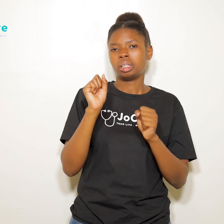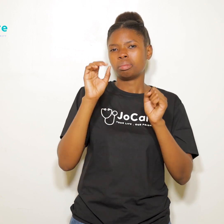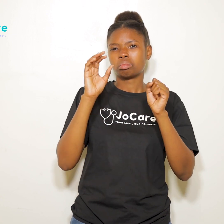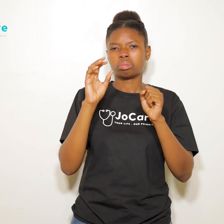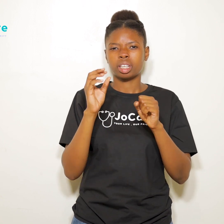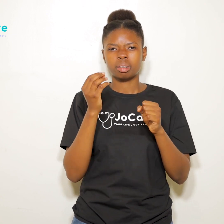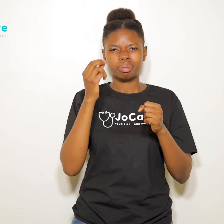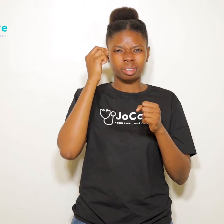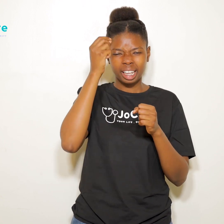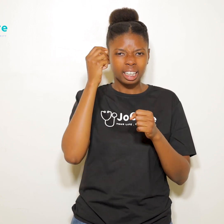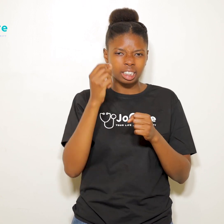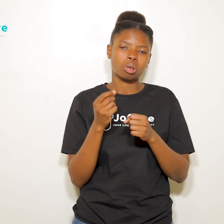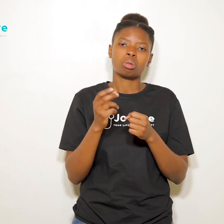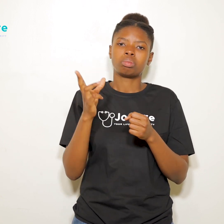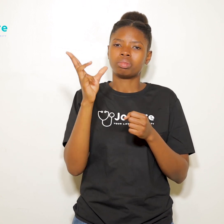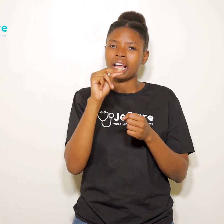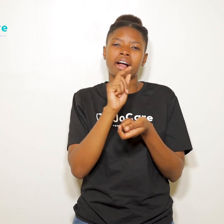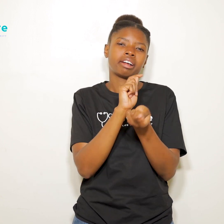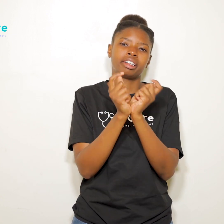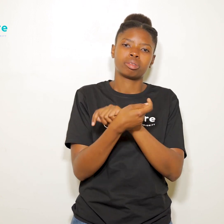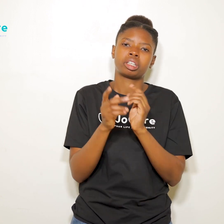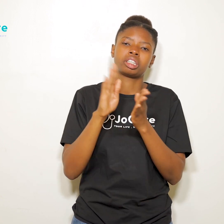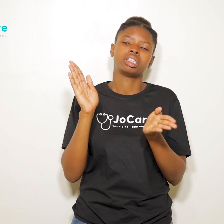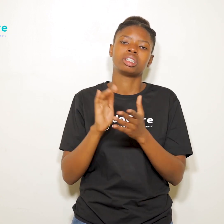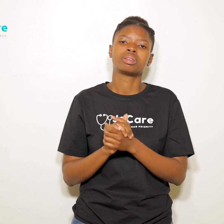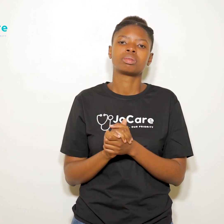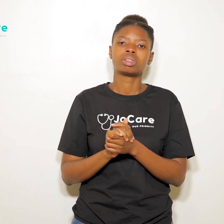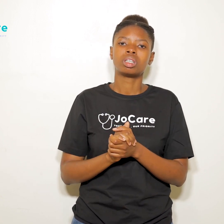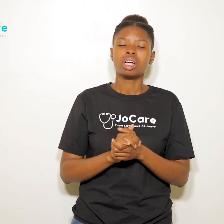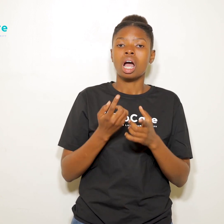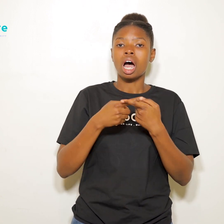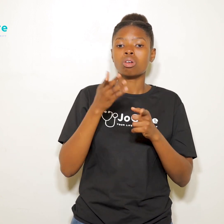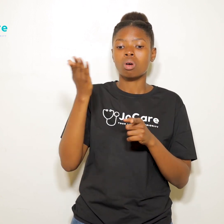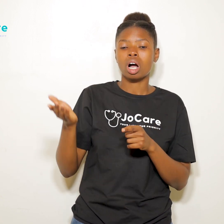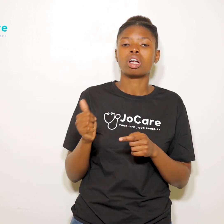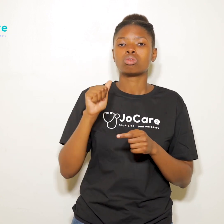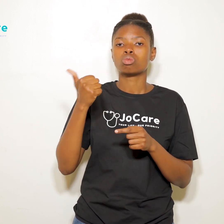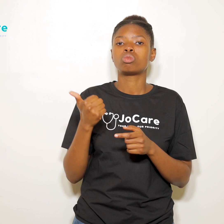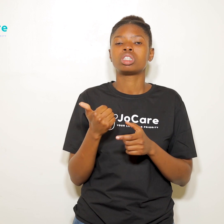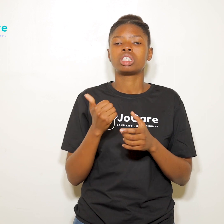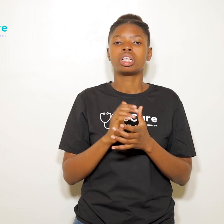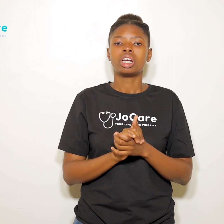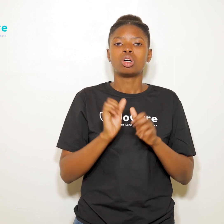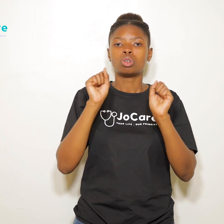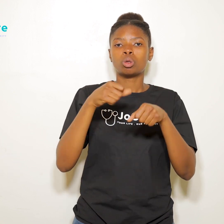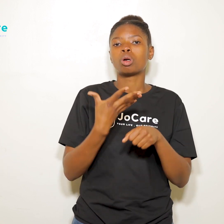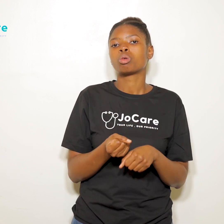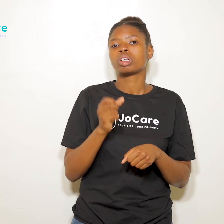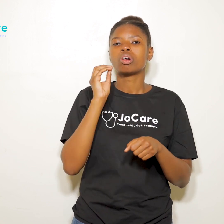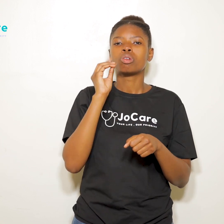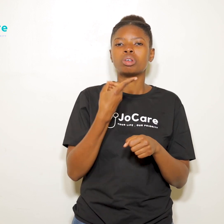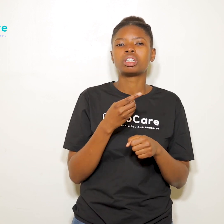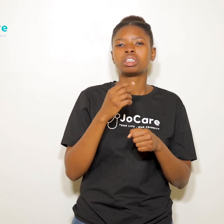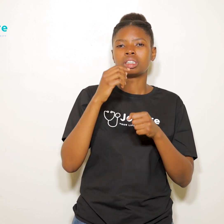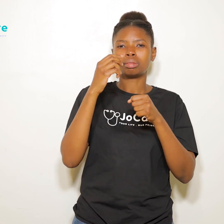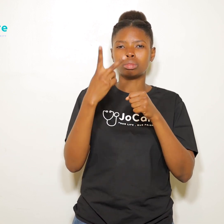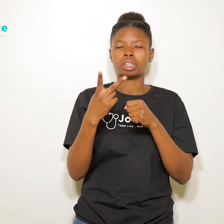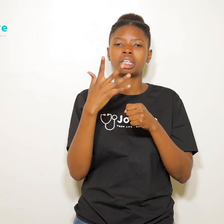kugira ukwezi kw'iminsi 26, ugukurikira akagira 35. Ibintu nk'ibyo bigenda bihindagurika. Ibyo rero